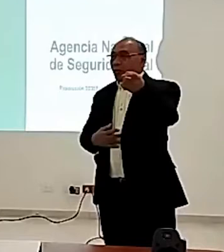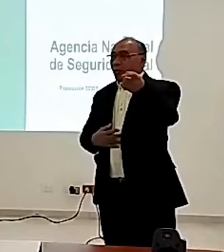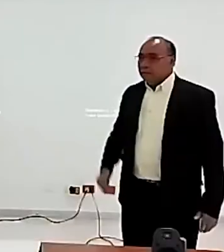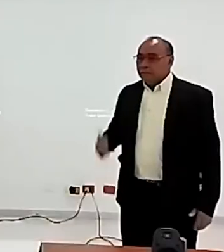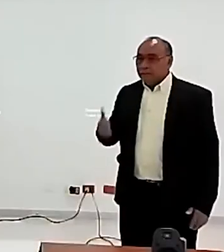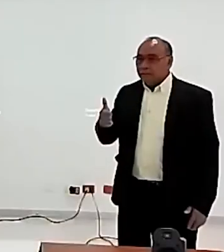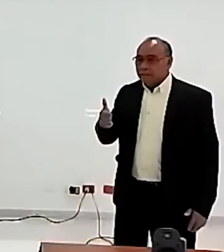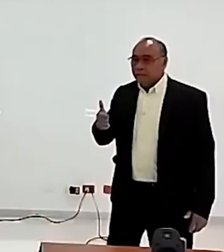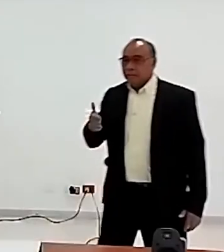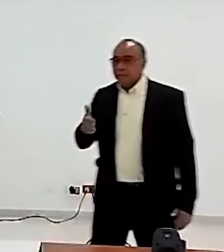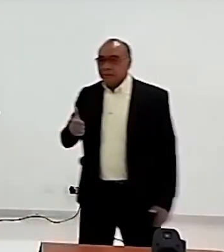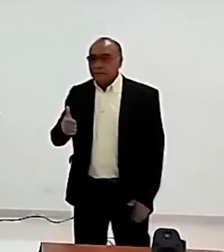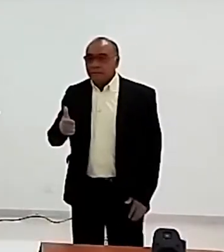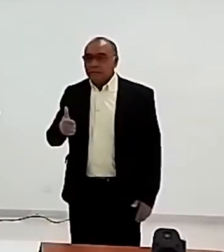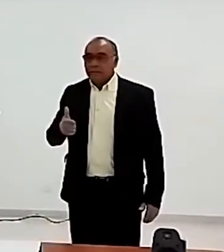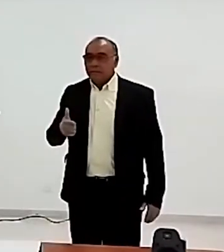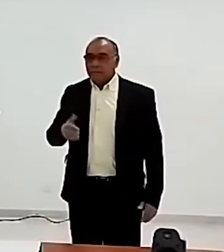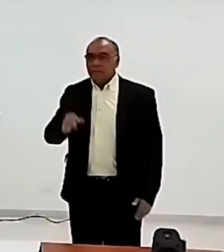x